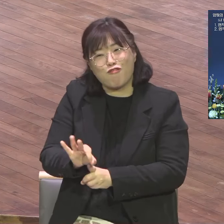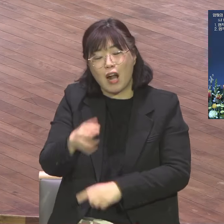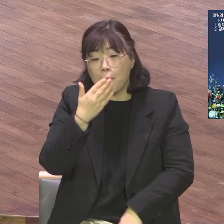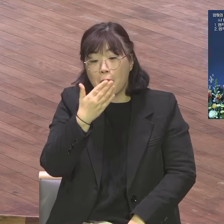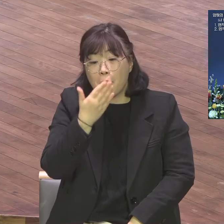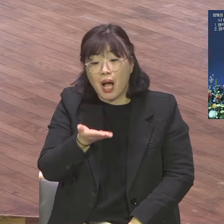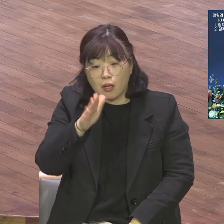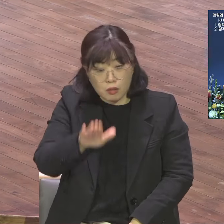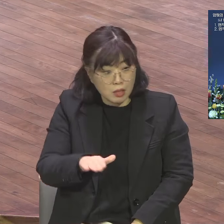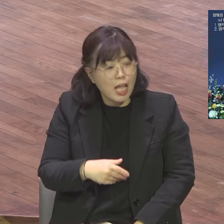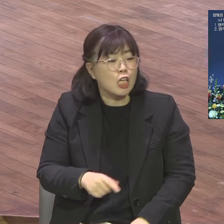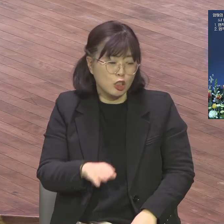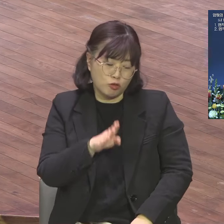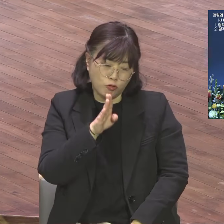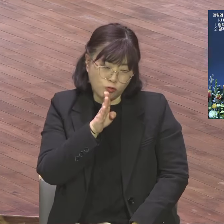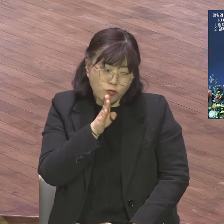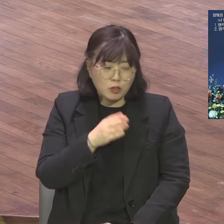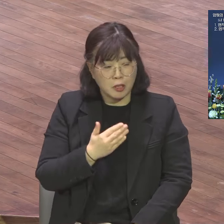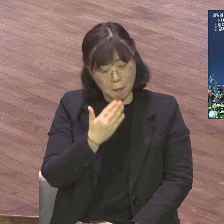하나도 없어. 뻥이야.